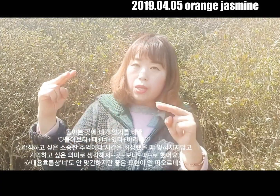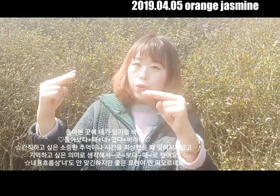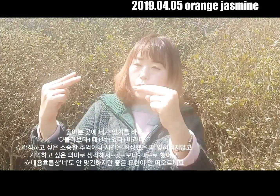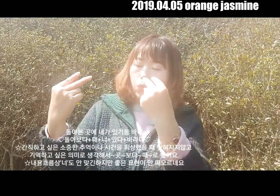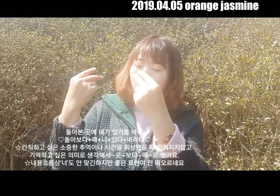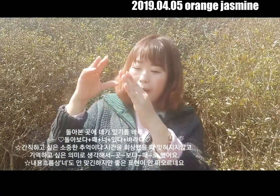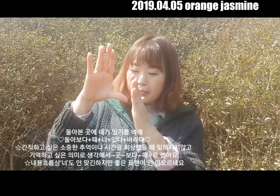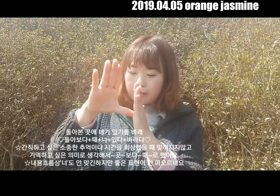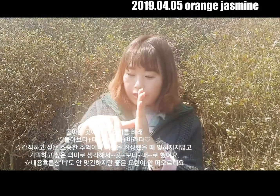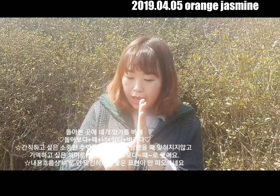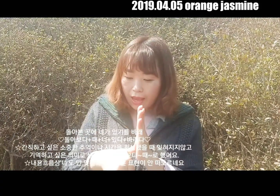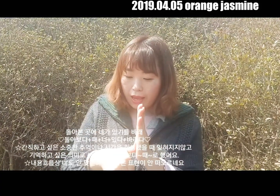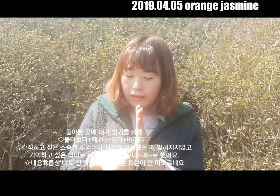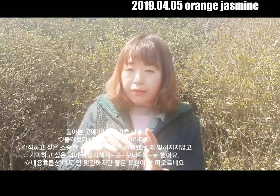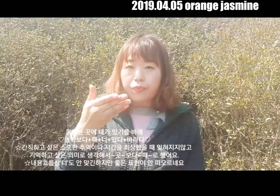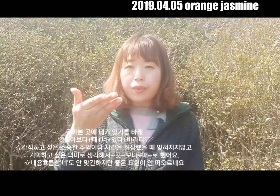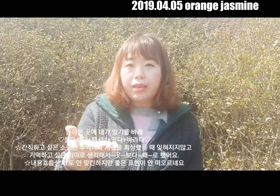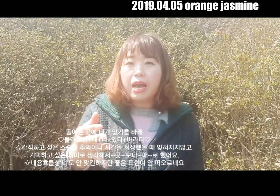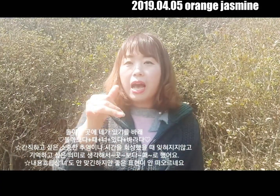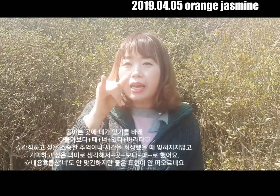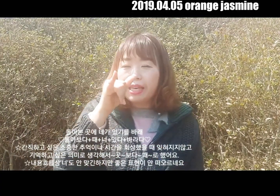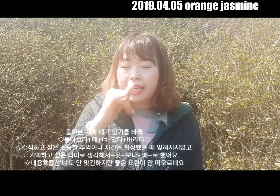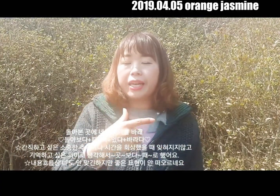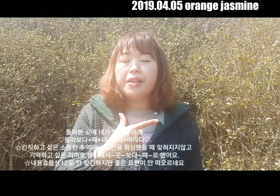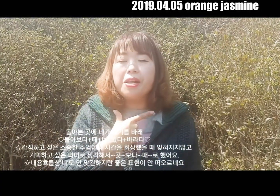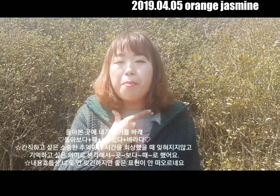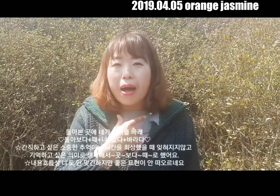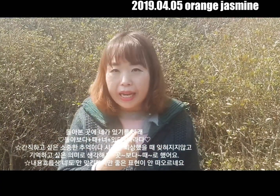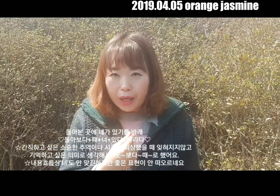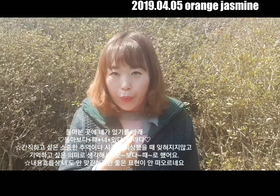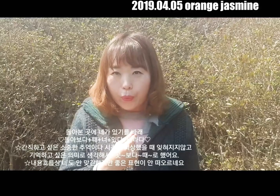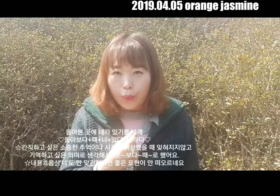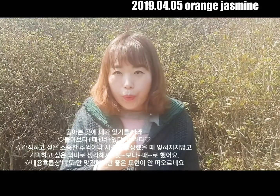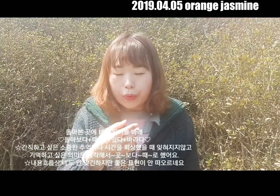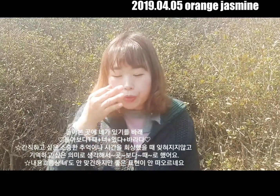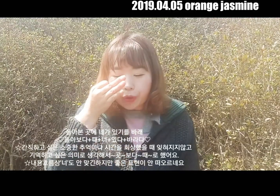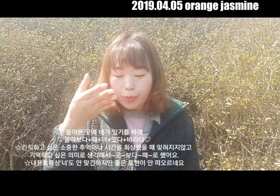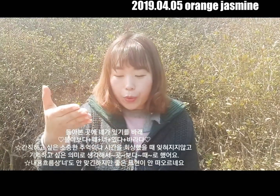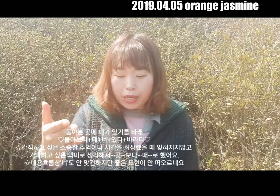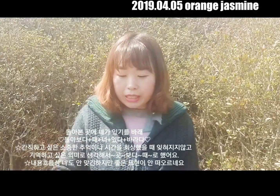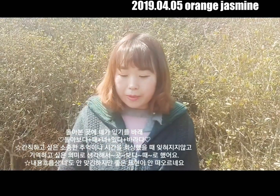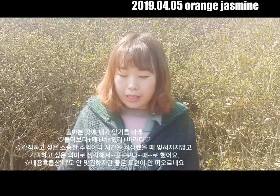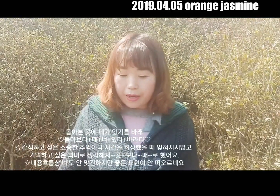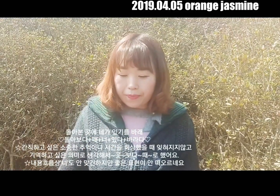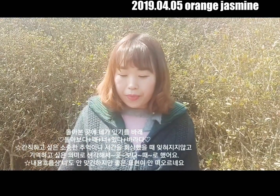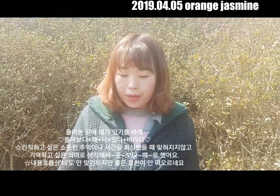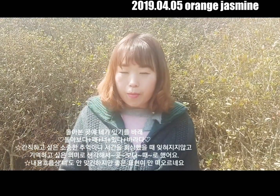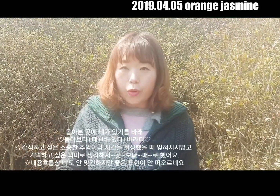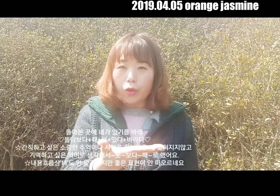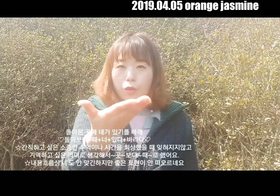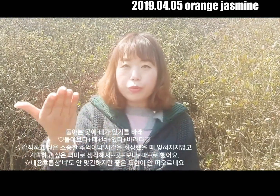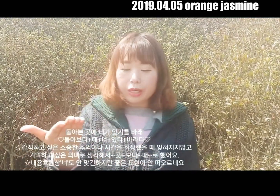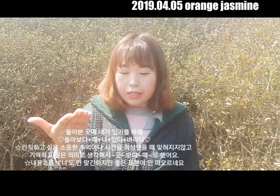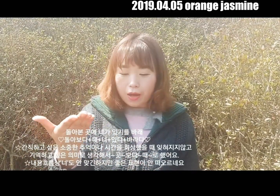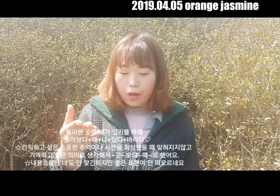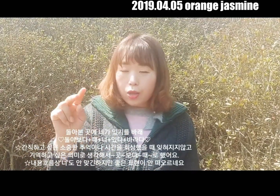제가 돌아봤을 때 네가 있기를 바래로 저는 표현을 했습니다.